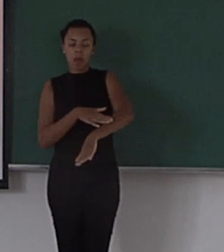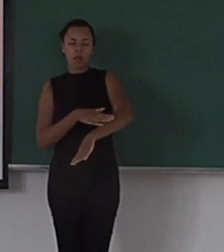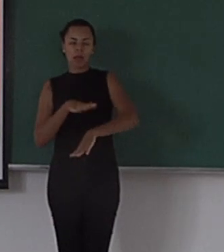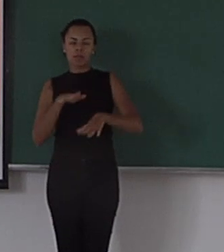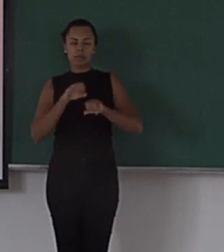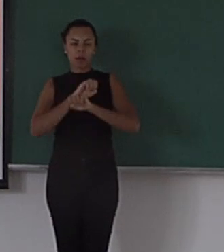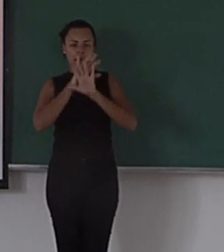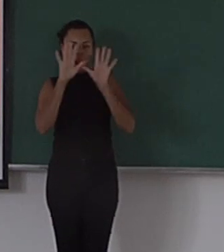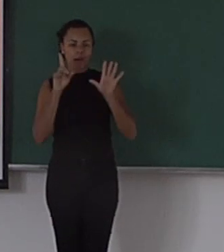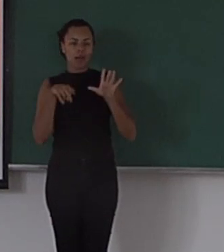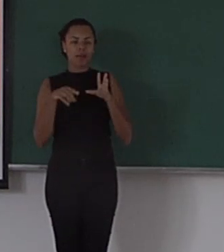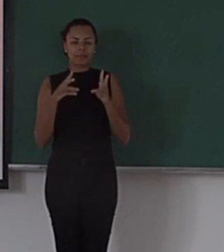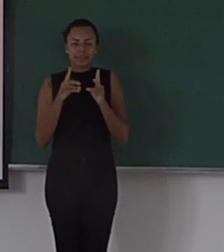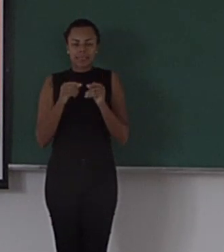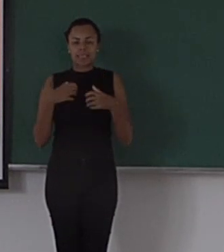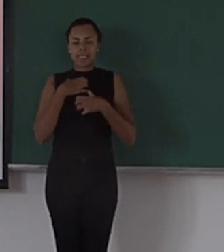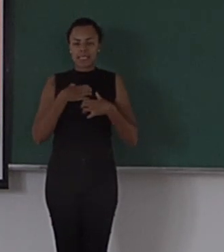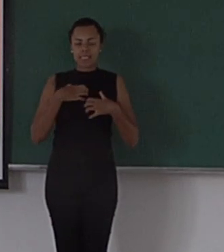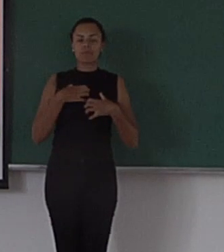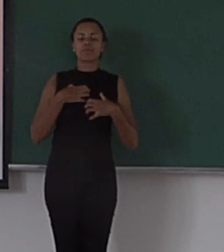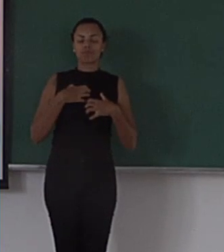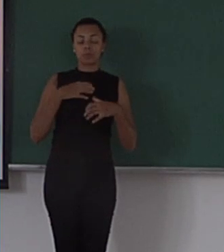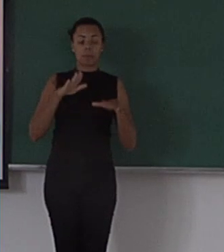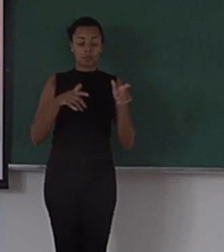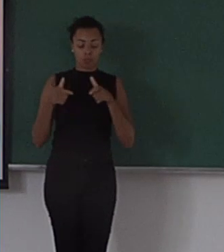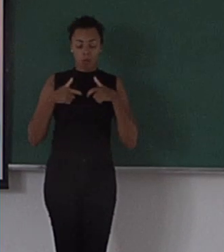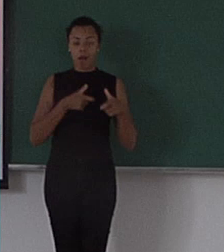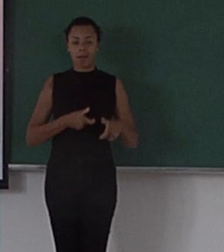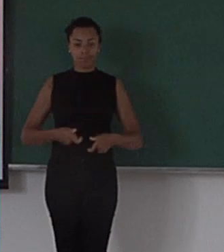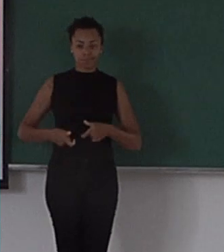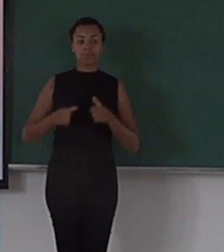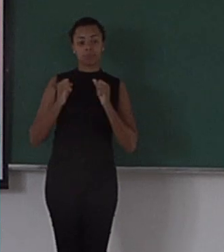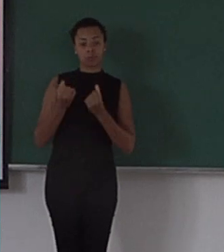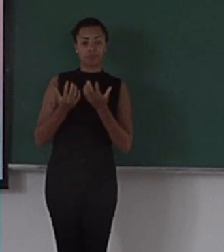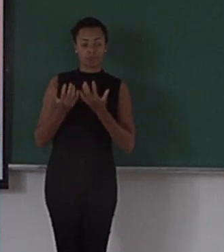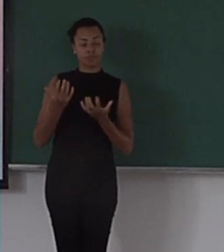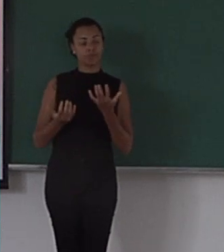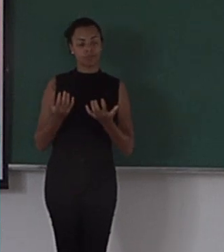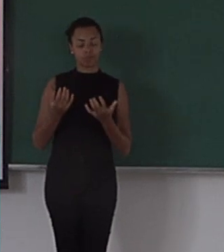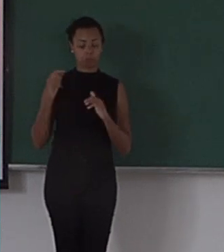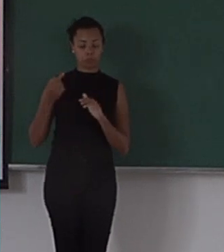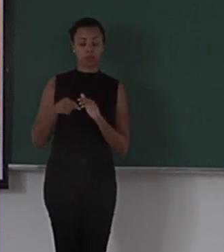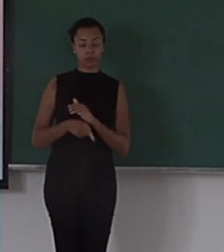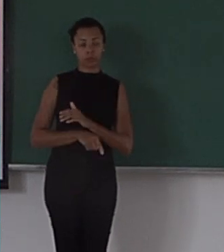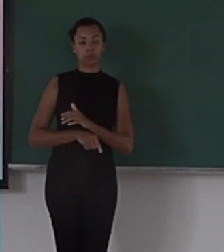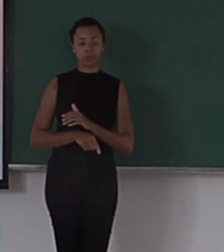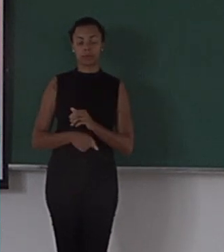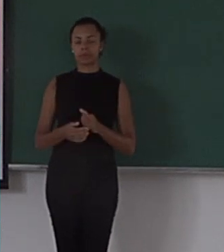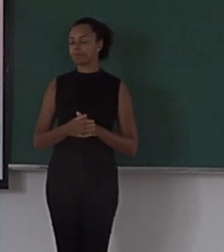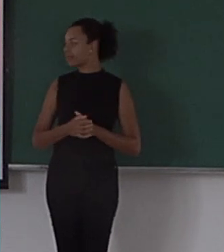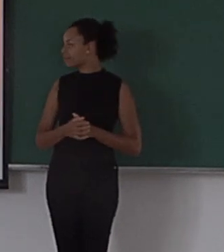mais claras, mais sensíveis, dependendo do lugar onde essa substância cai, ela causa queimaduras, às vezes queimaduras profundas.